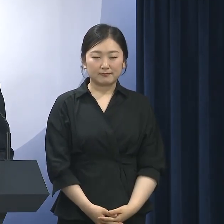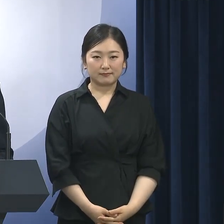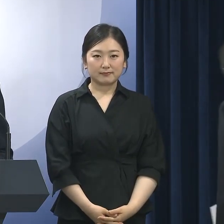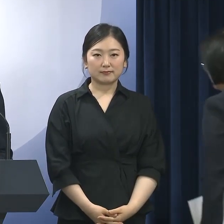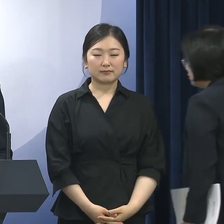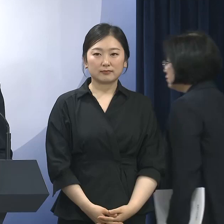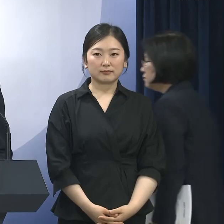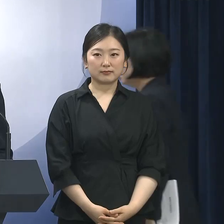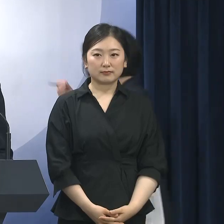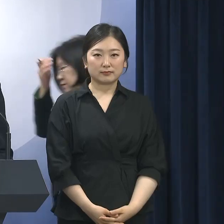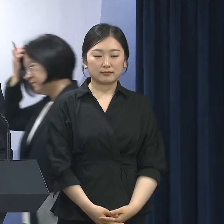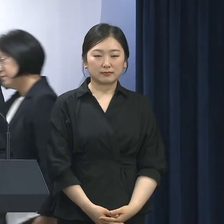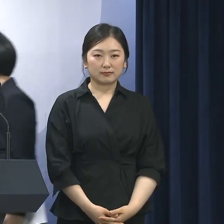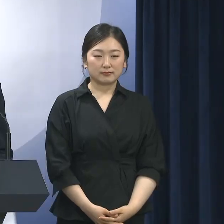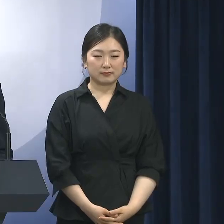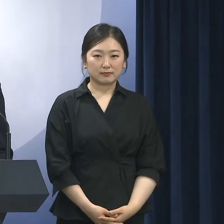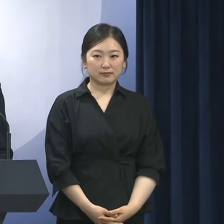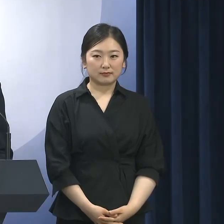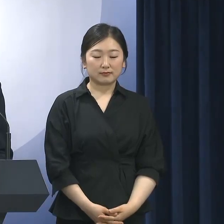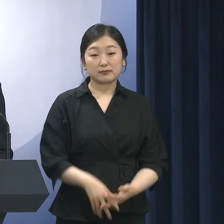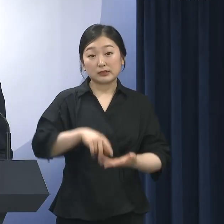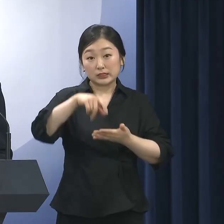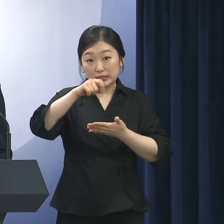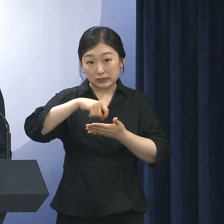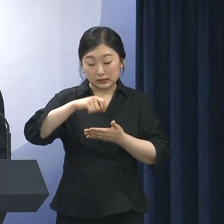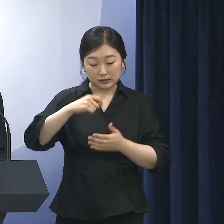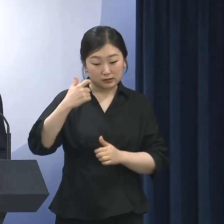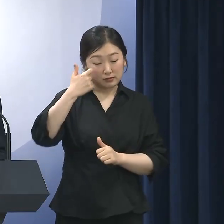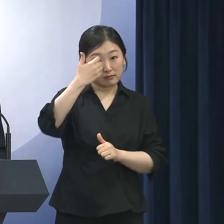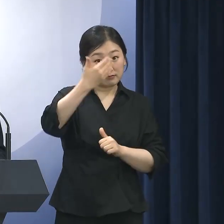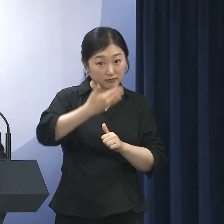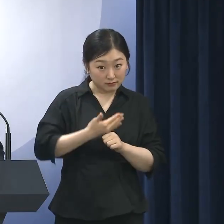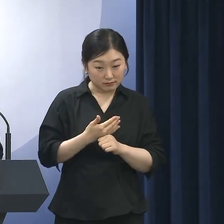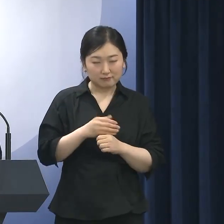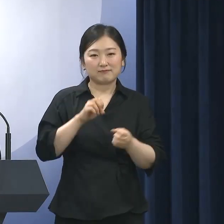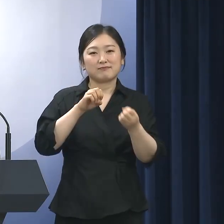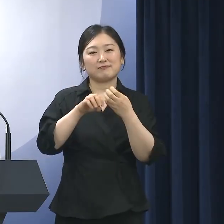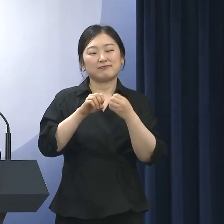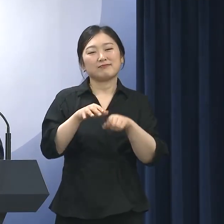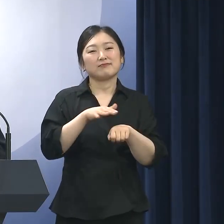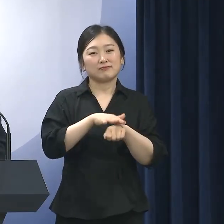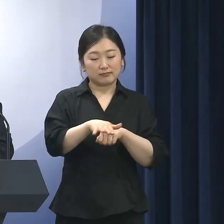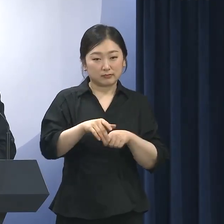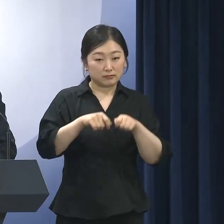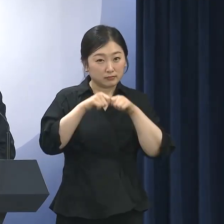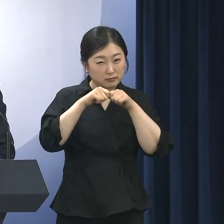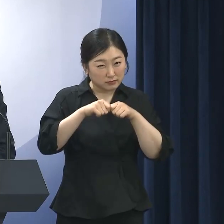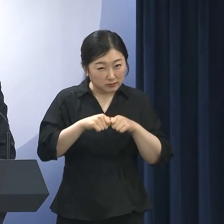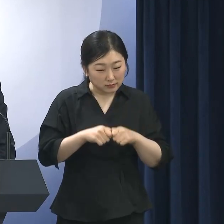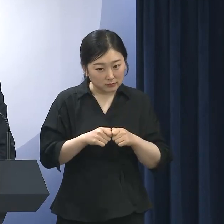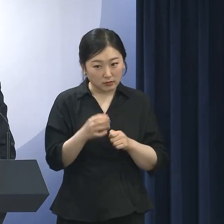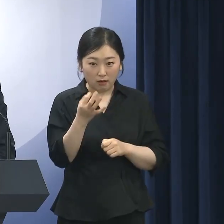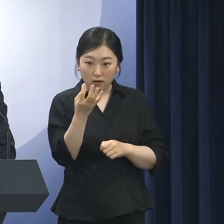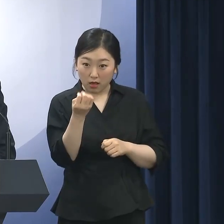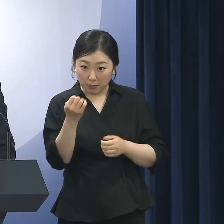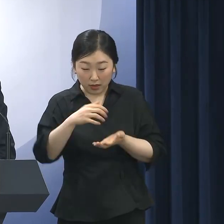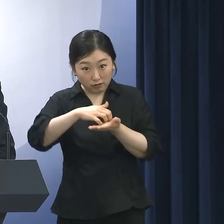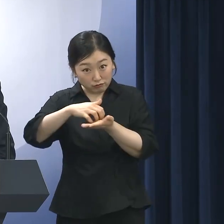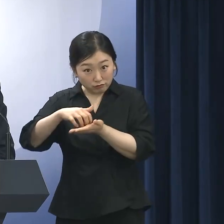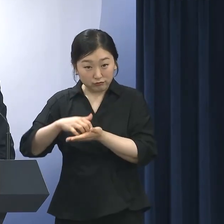질의응답은 기자분들의 질문에 답하는 형태로 진행됩니다. 구체적인 통계 등에 대한 문의는 대변인실로